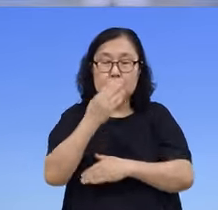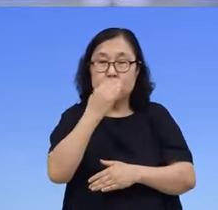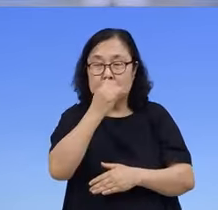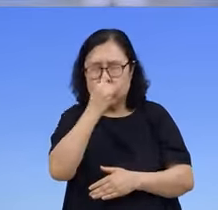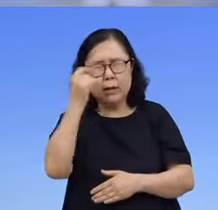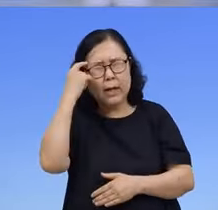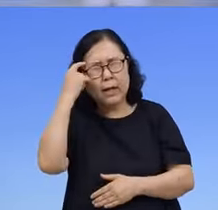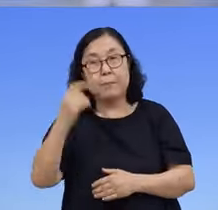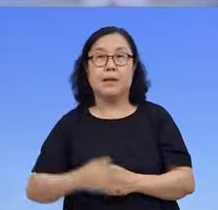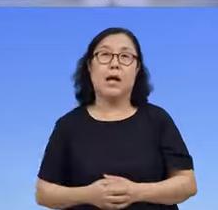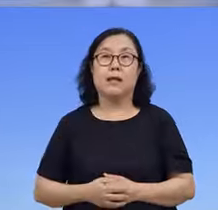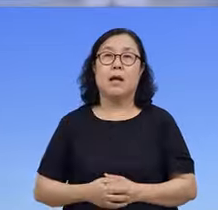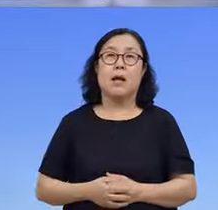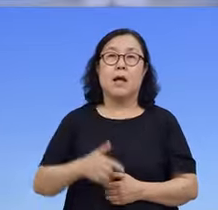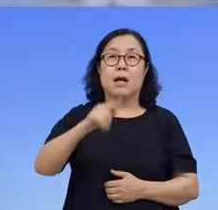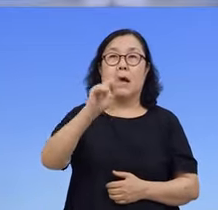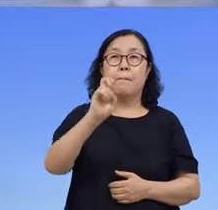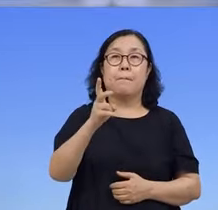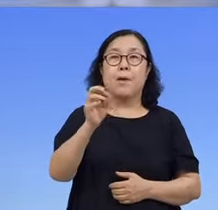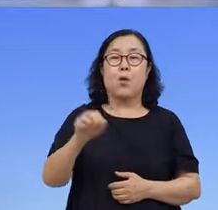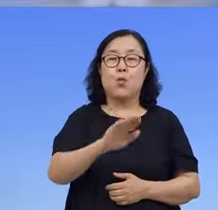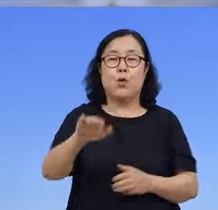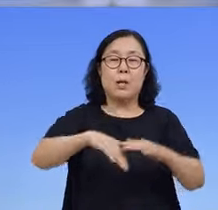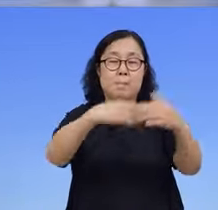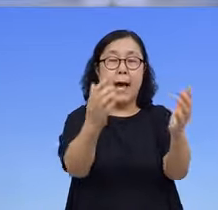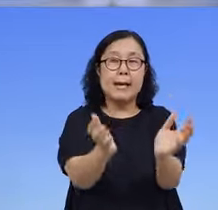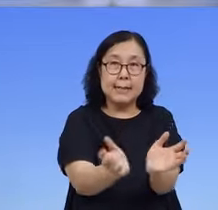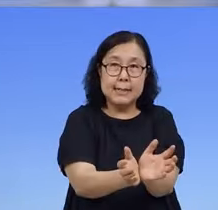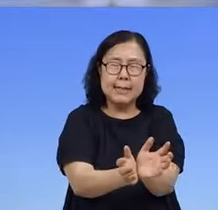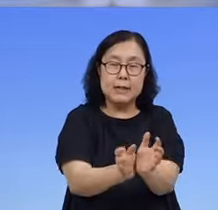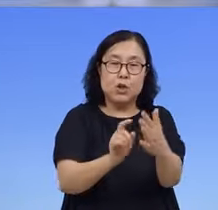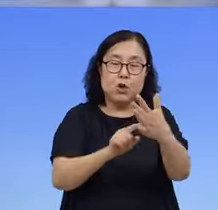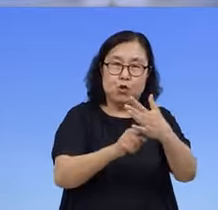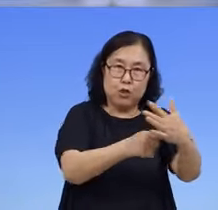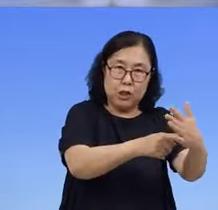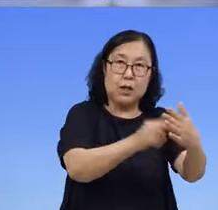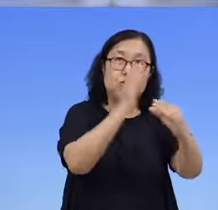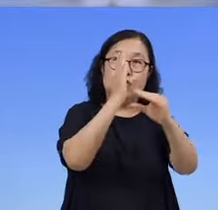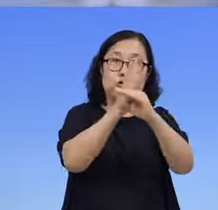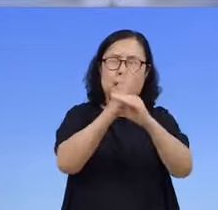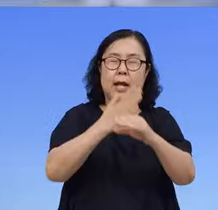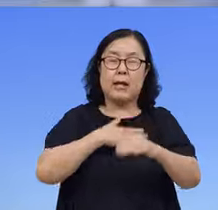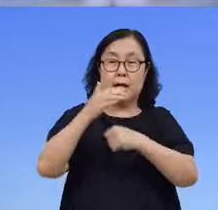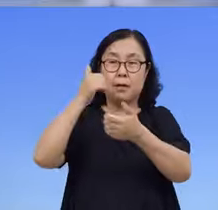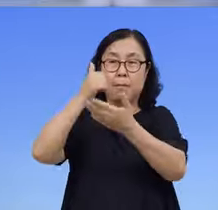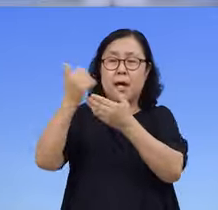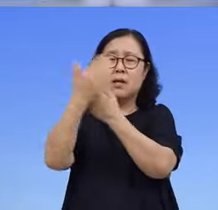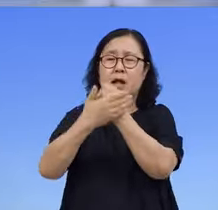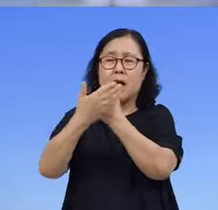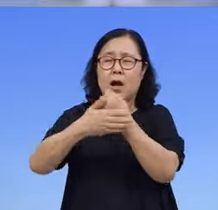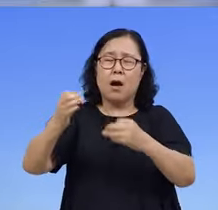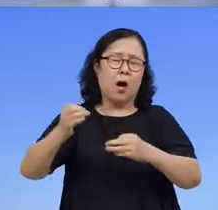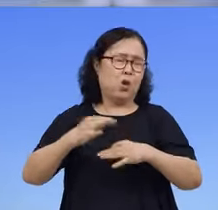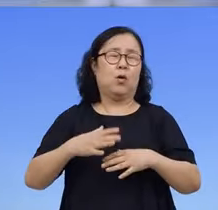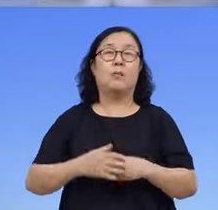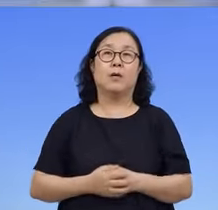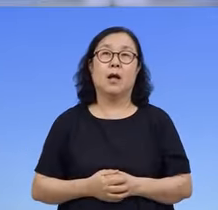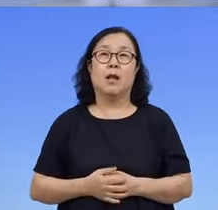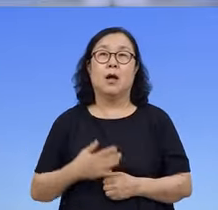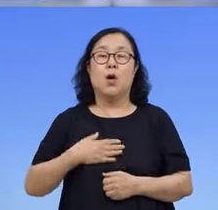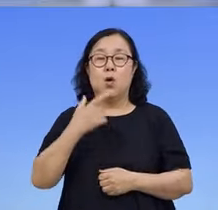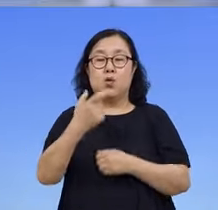이 가평 우리 마을 이 추진하는 과정에서 우리 하나님께 저는 또 놀라고 있습니다.